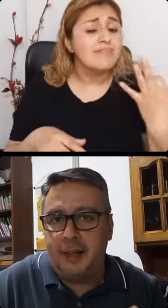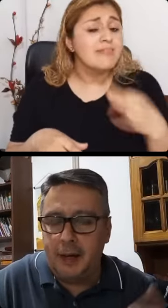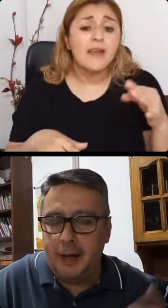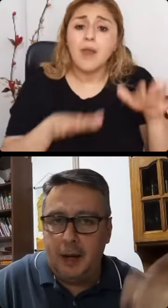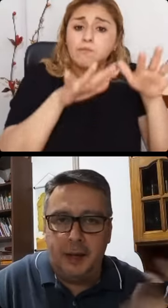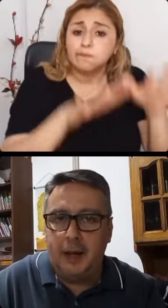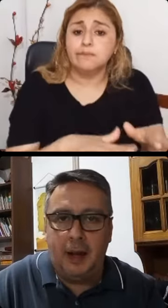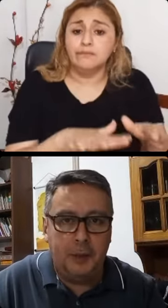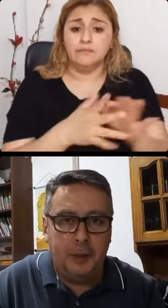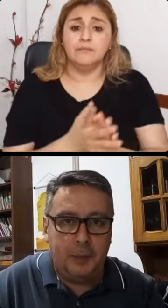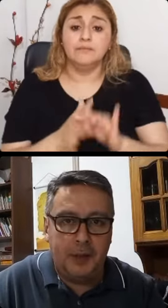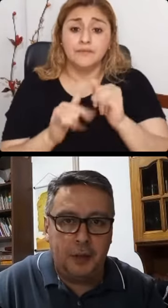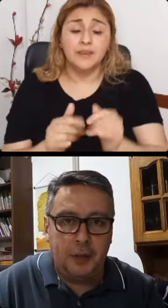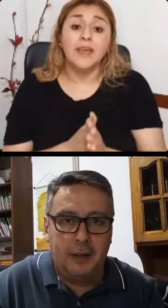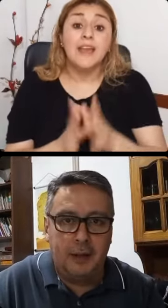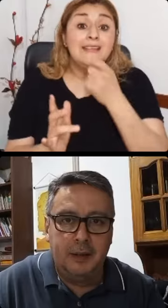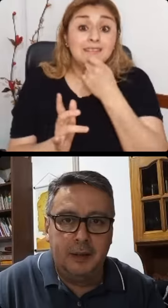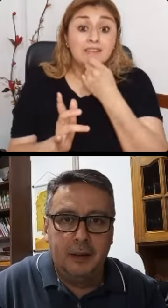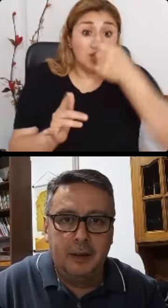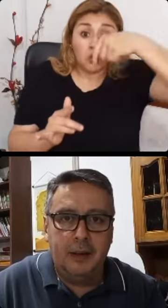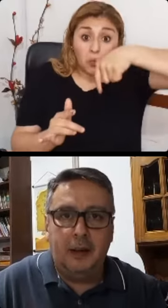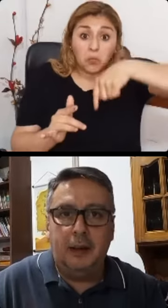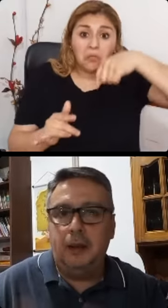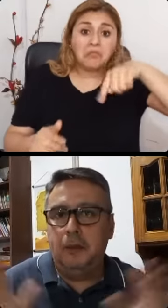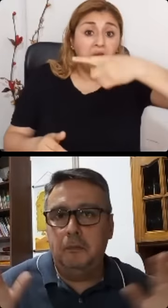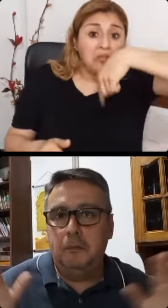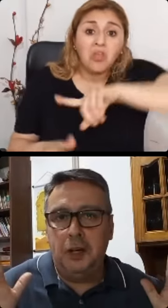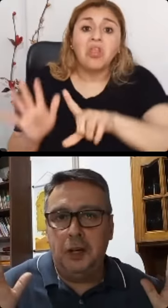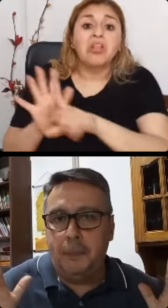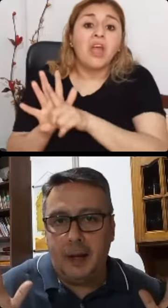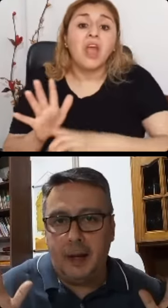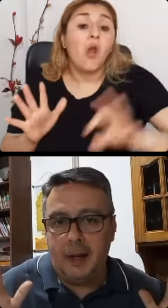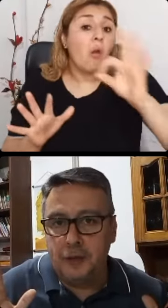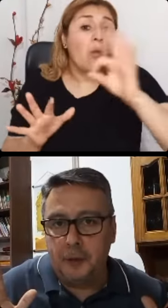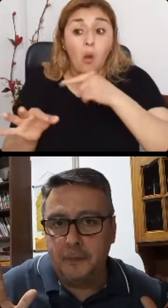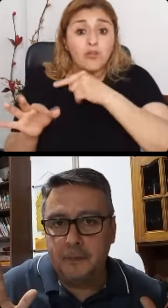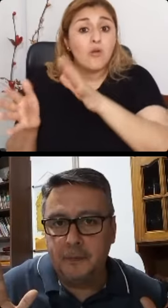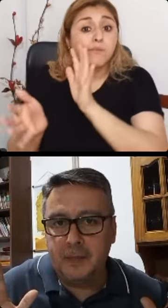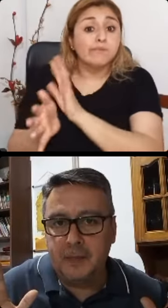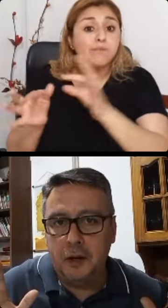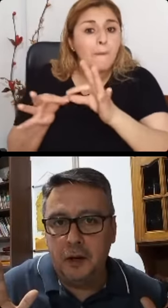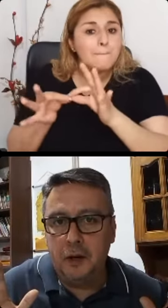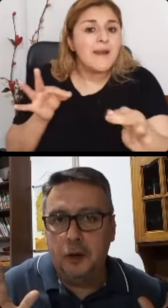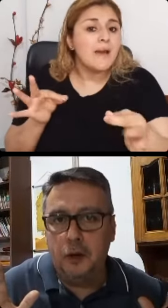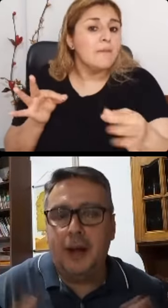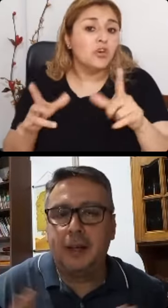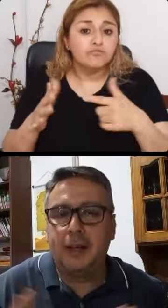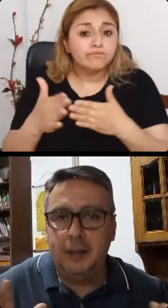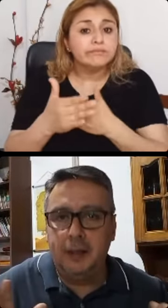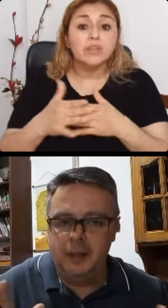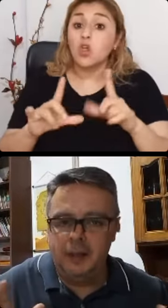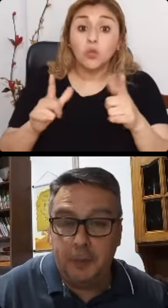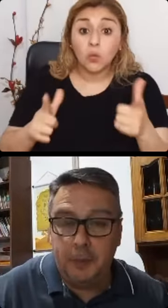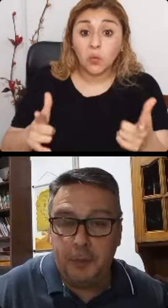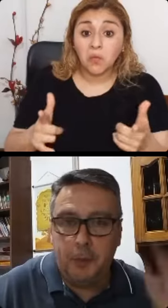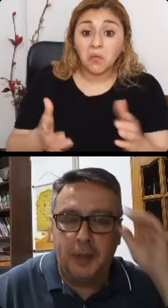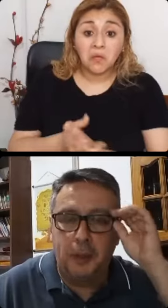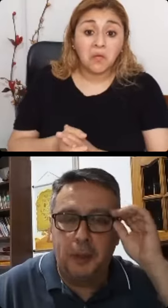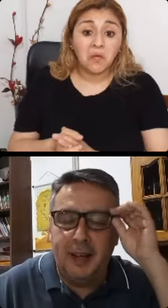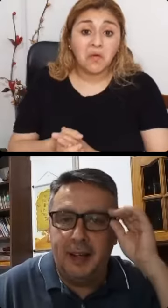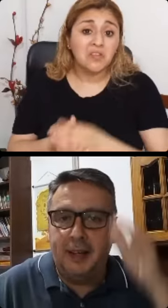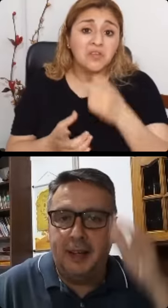poder quitarle la vida a una persona y no va a pagar por eso no va a rendir cuentas por